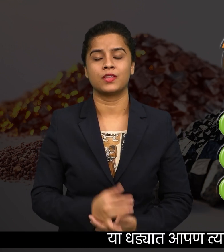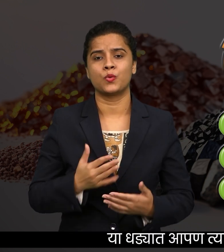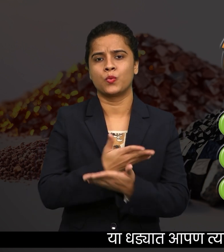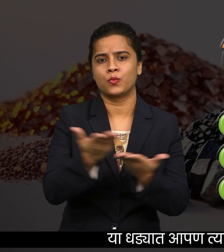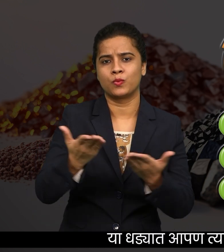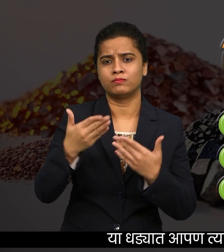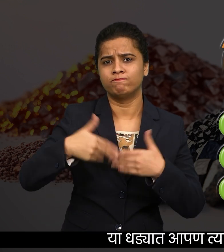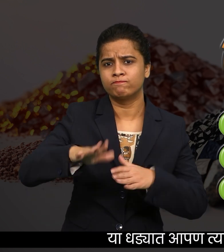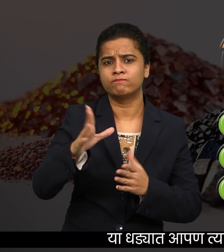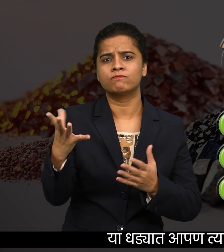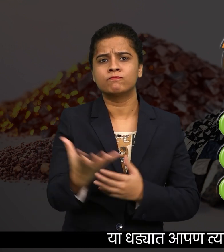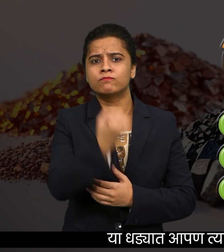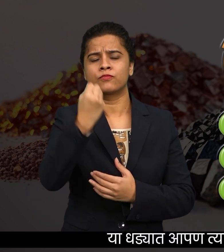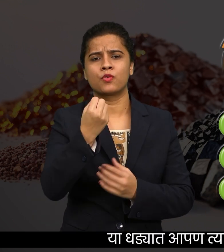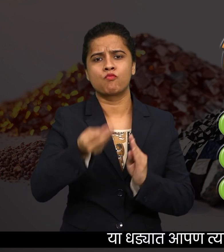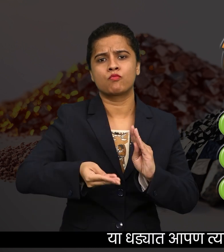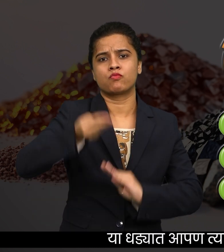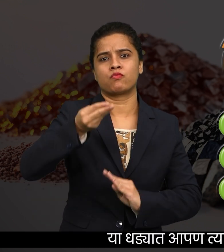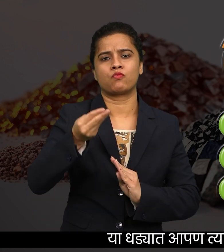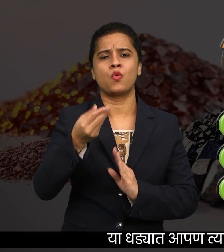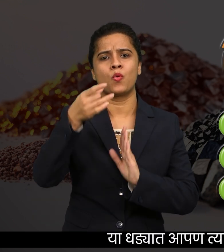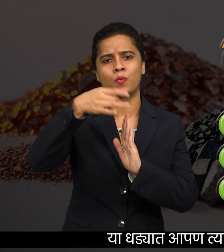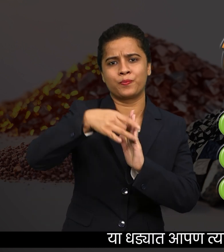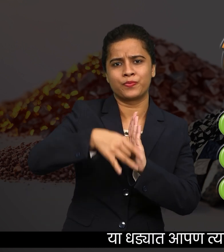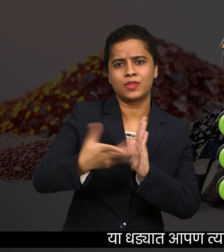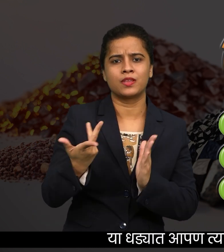या धड्यात आपण त्यांच्याबद्दल अधिक माहिती घेणार आहोत.